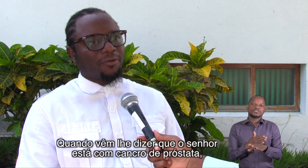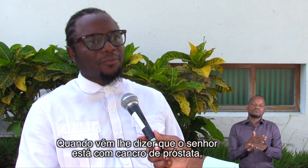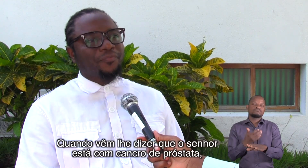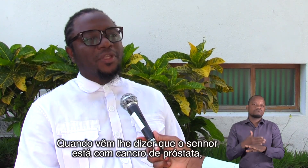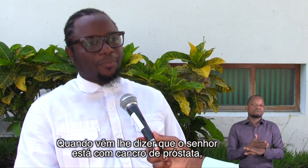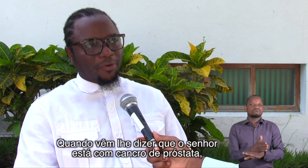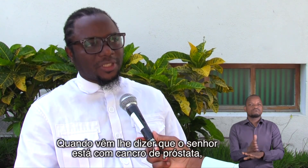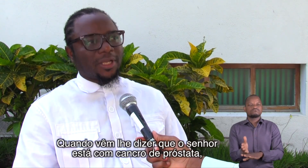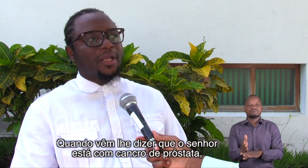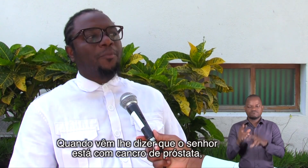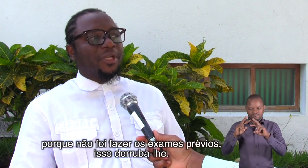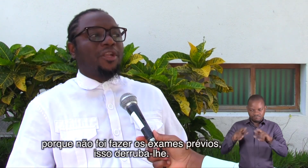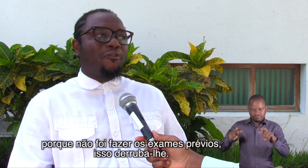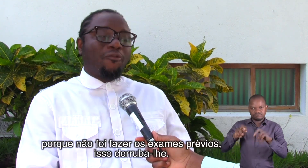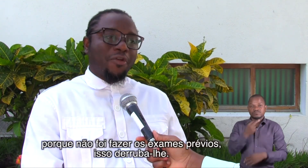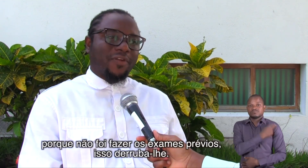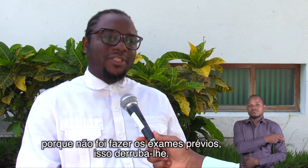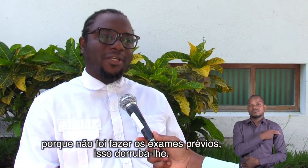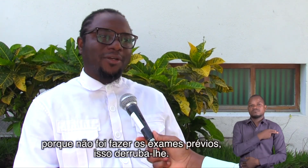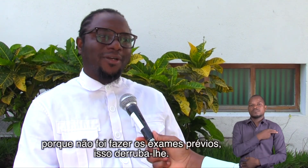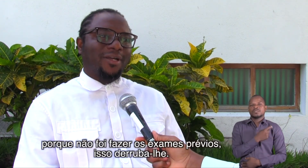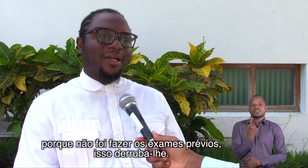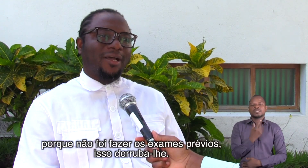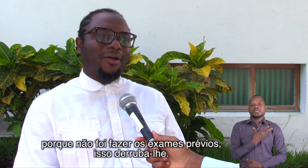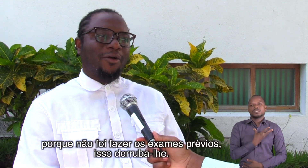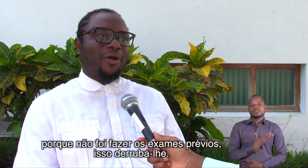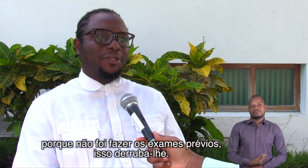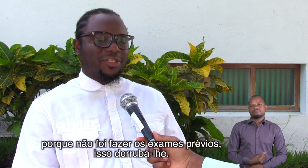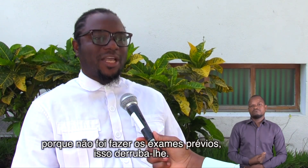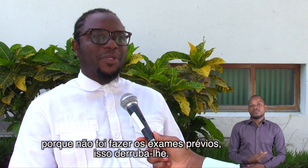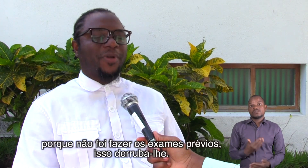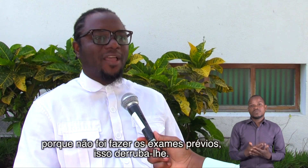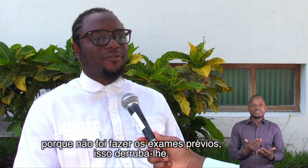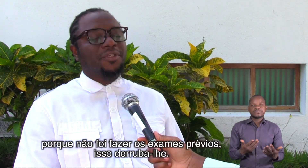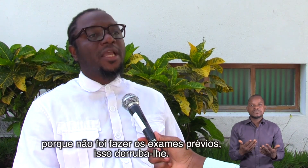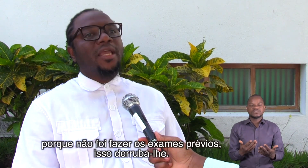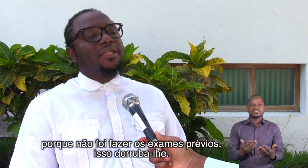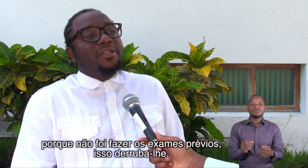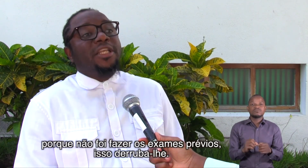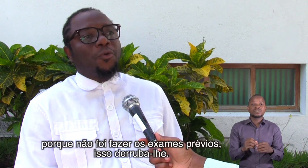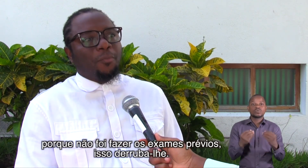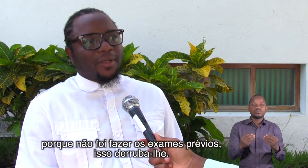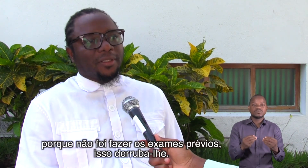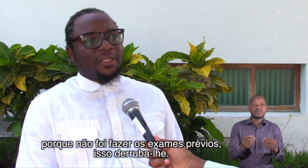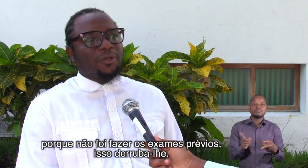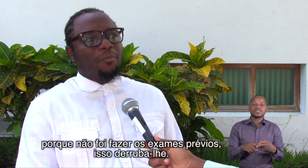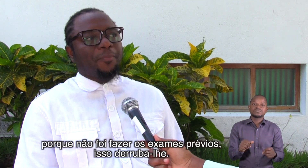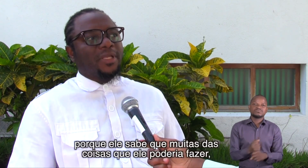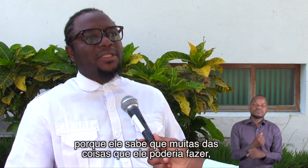cancro de próstata, porque não foi fazer os exames prévios, isso lhe derruba. Lhe derruba porque ele sabe